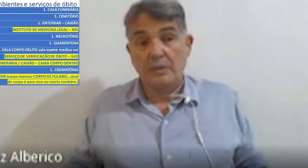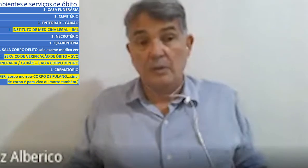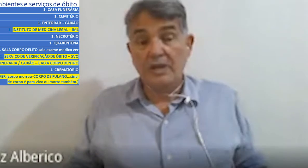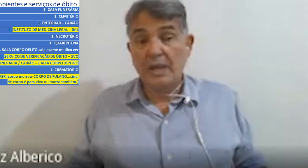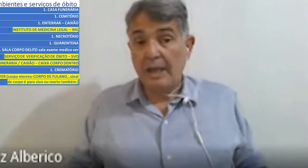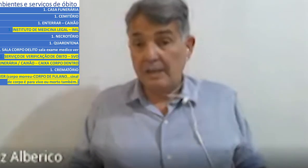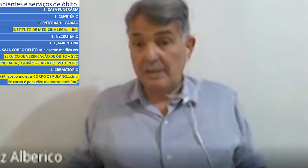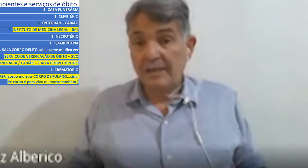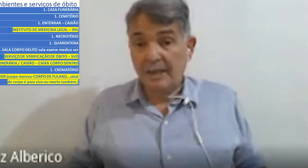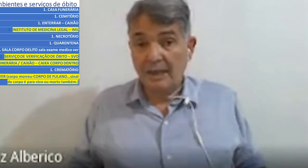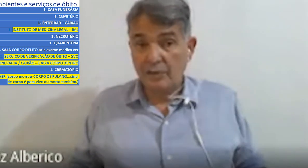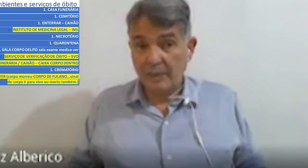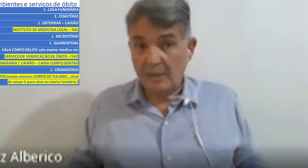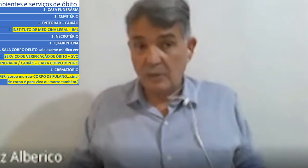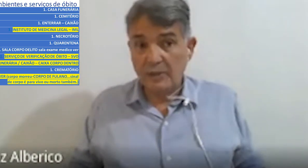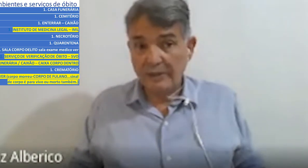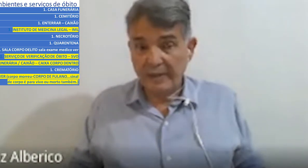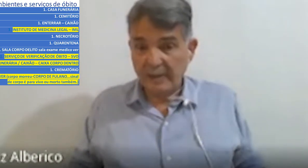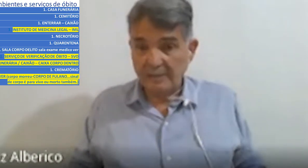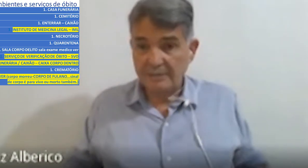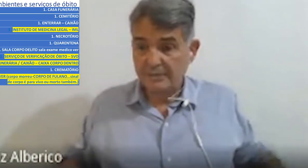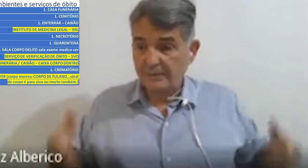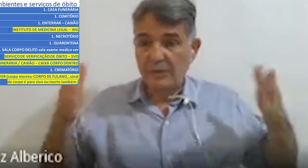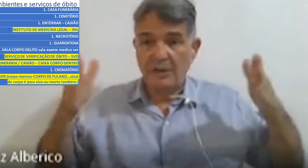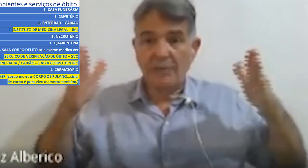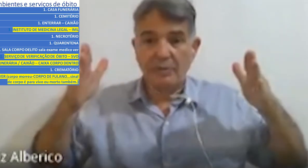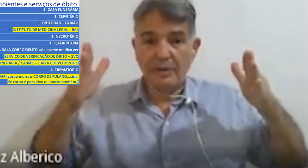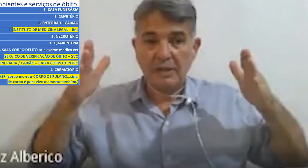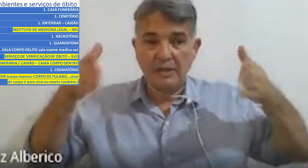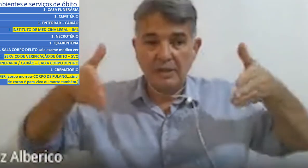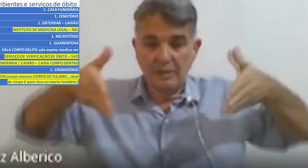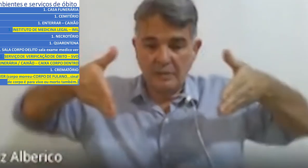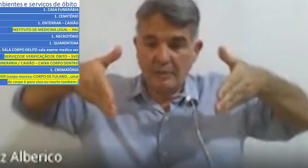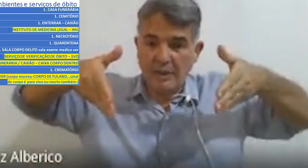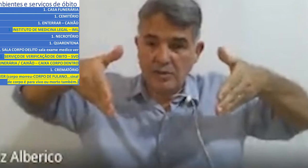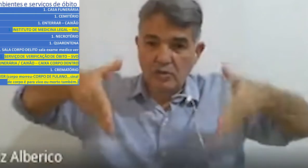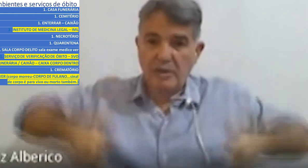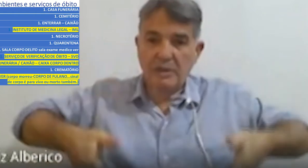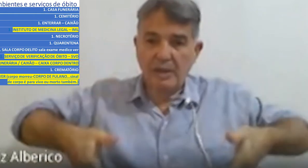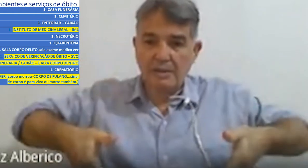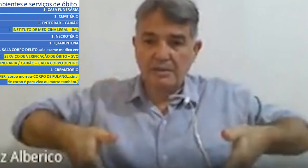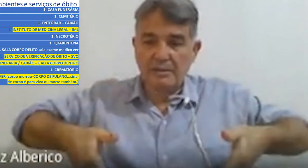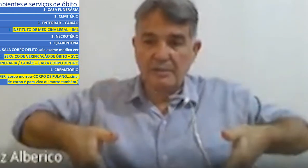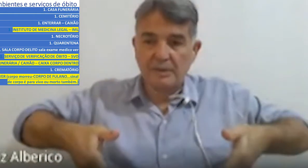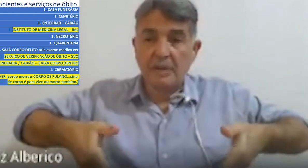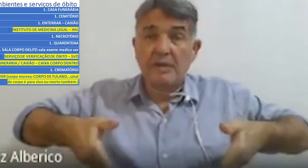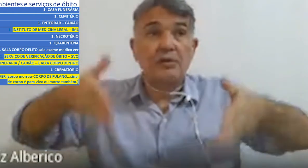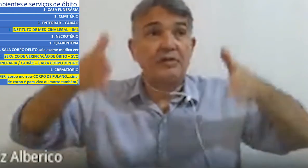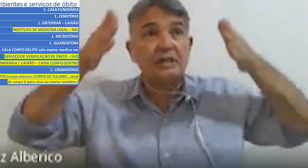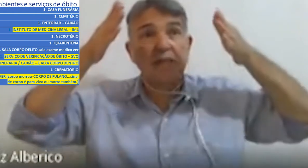O que é enterrar? Eu vou pegar logo pelo enterrar. A mão aqui, para baixo, enterra. Se eu fizer assim